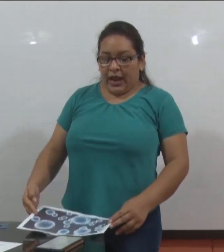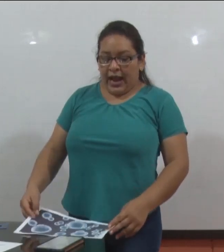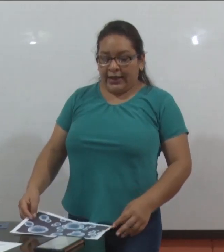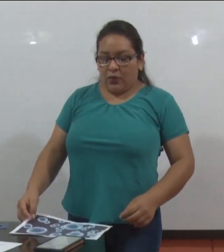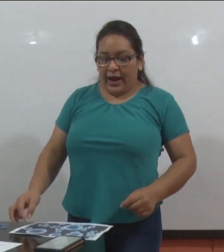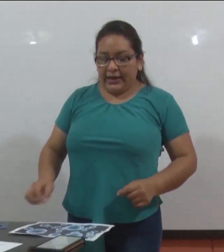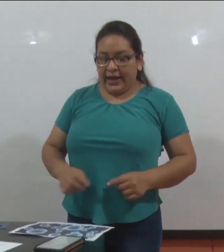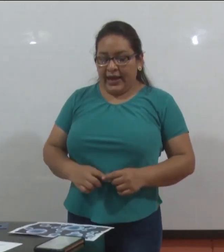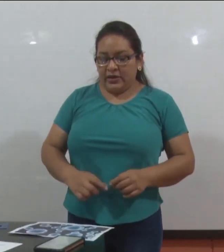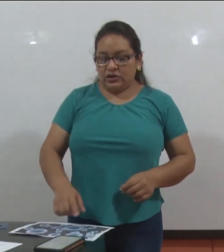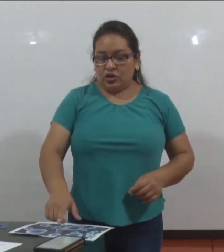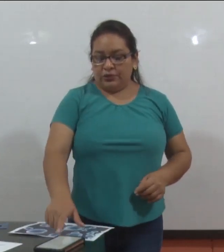Al igual que ellos son,